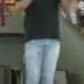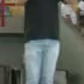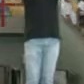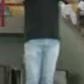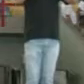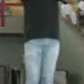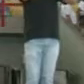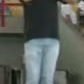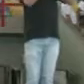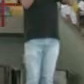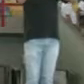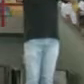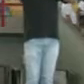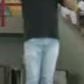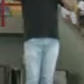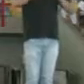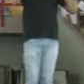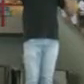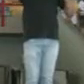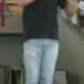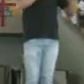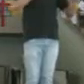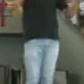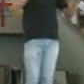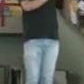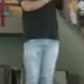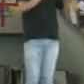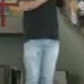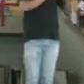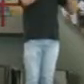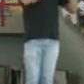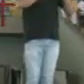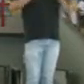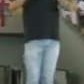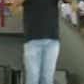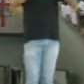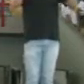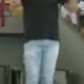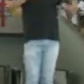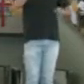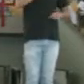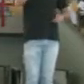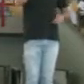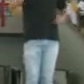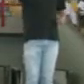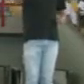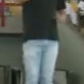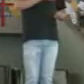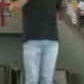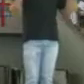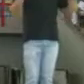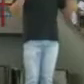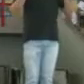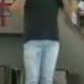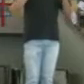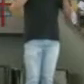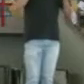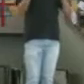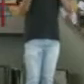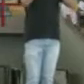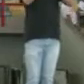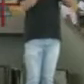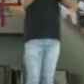com outras palavras se chama de paráfrase. É um procedimento que pode ser utilizado por vocês, tá? Na